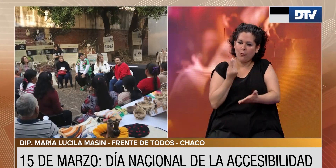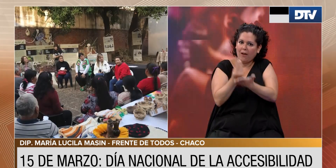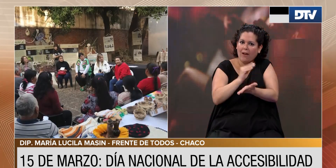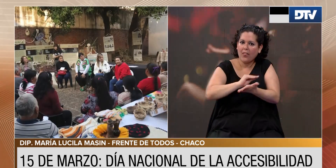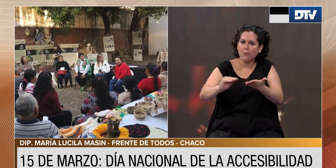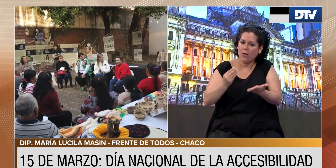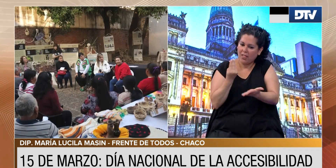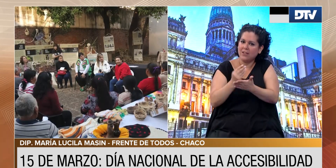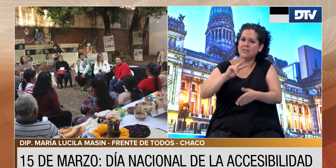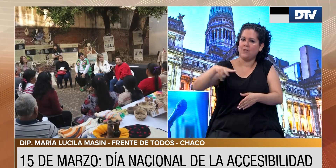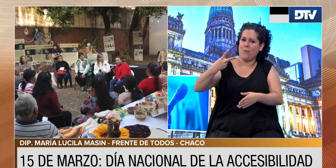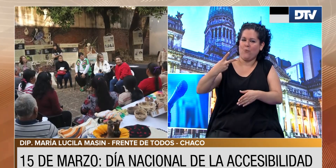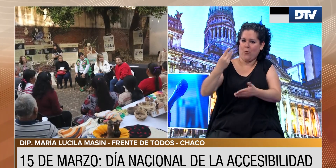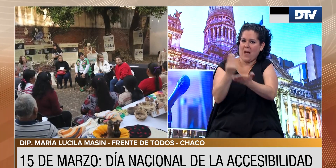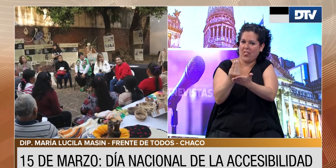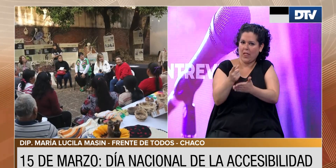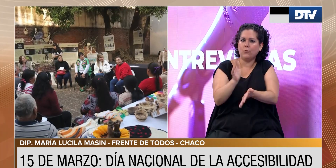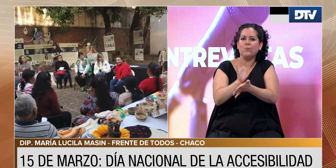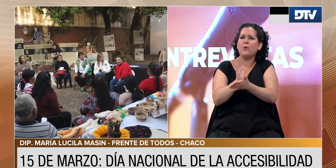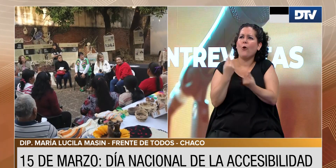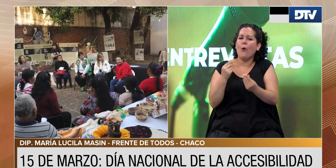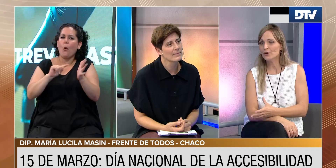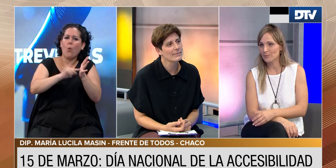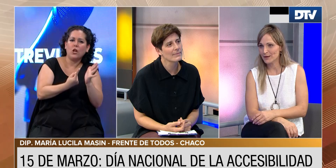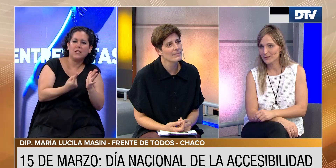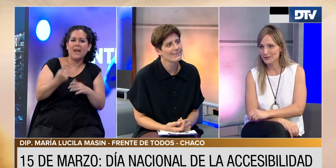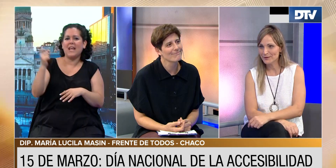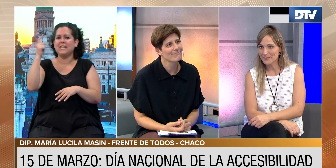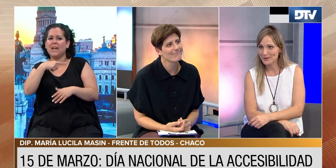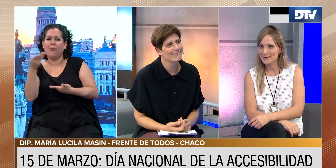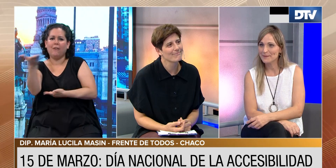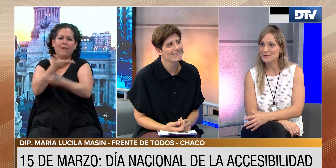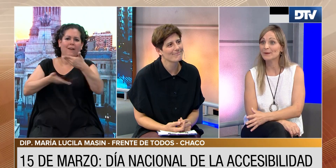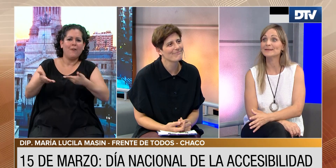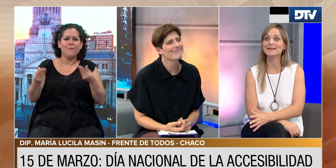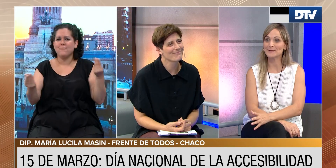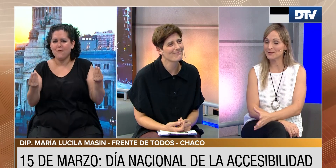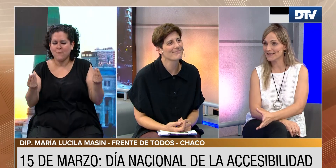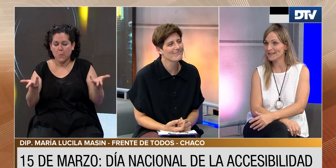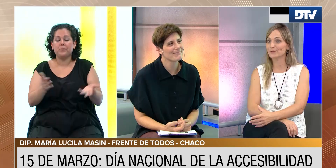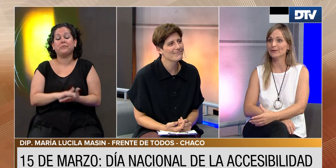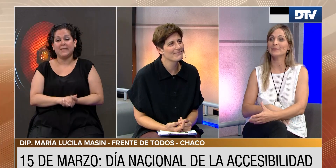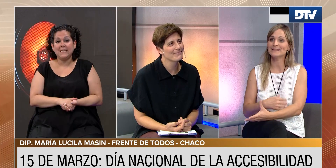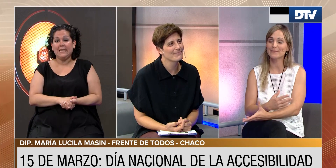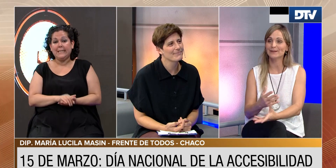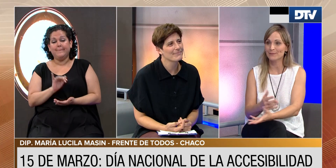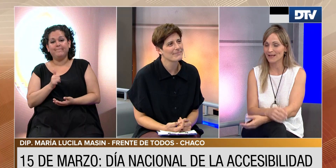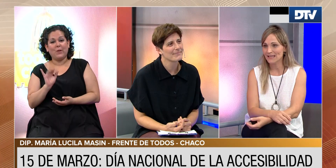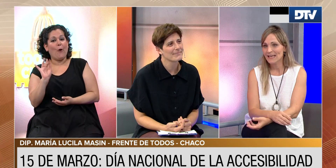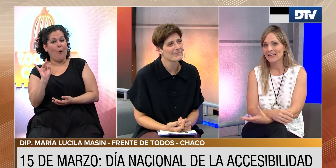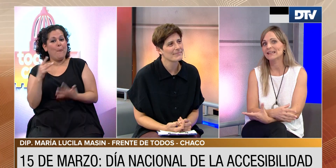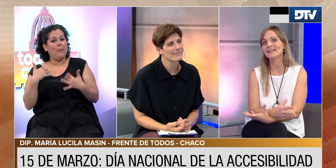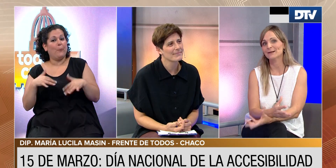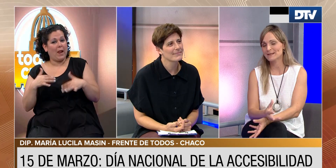compartir también con Buenos Aires parte de la cultura del Chaco? Bueno, es complejo, ¿no? Porque muchas veces se sostiene esto, ¿no? Pensamos